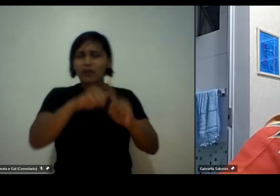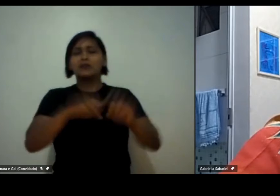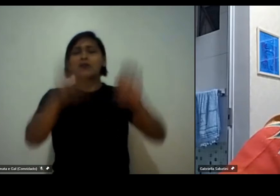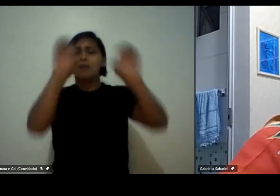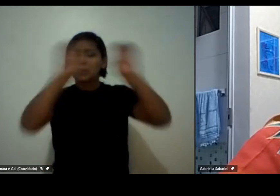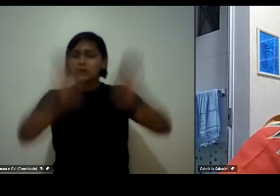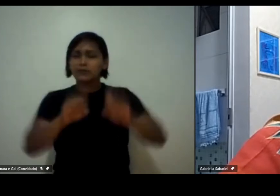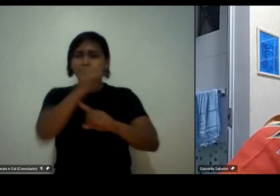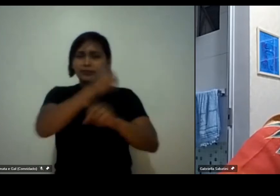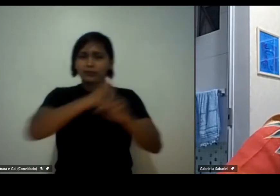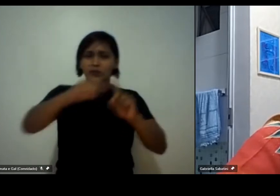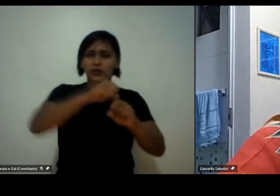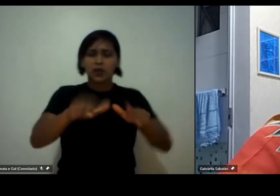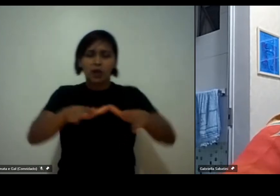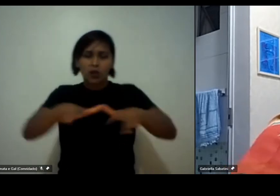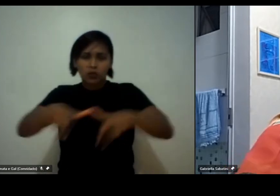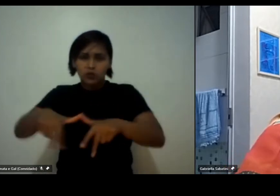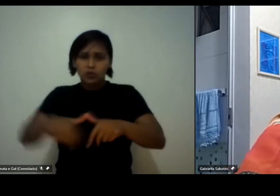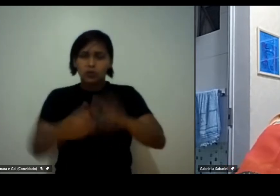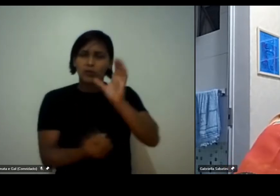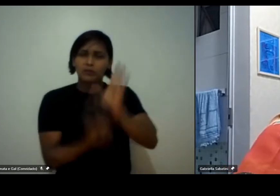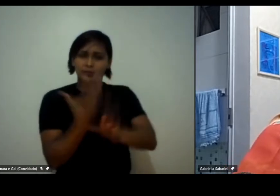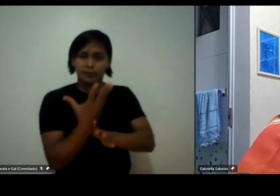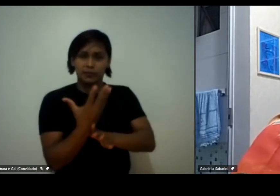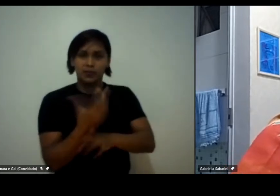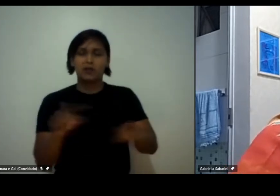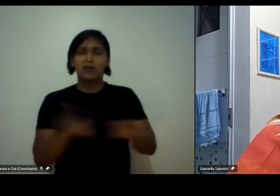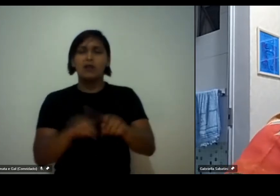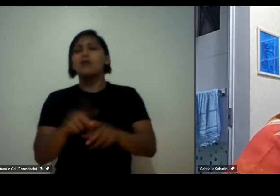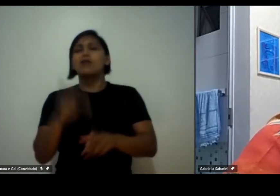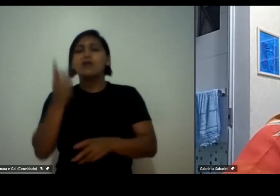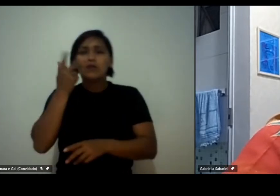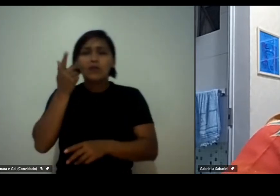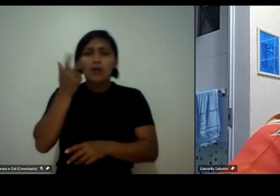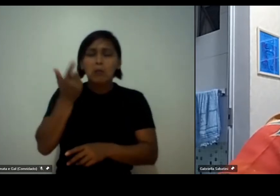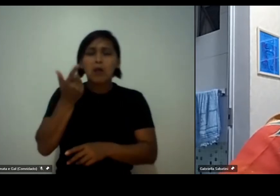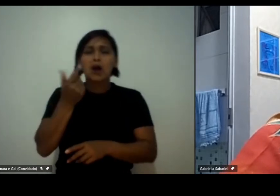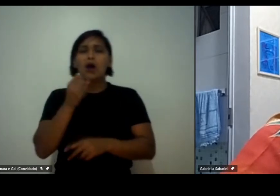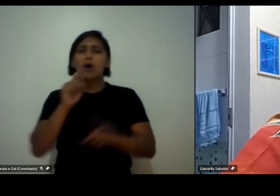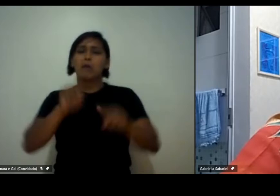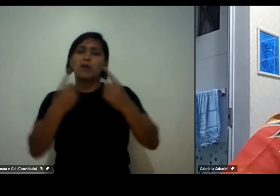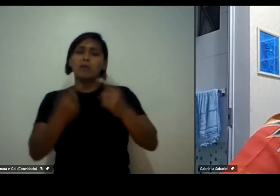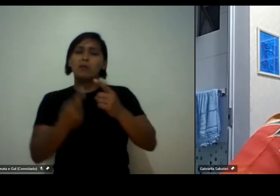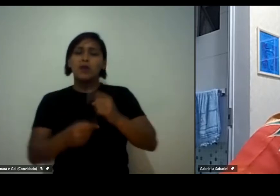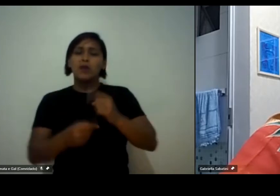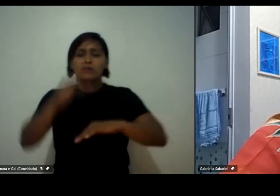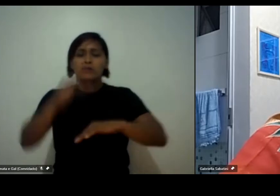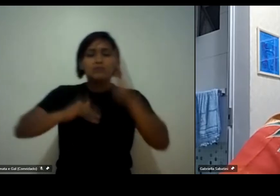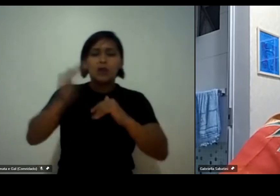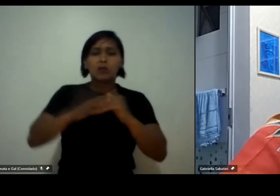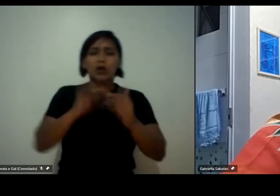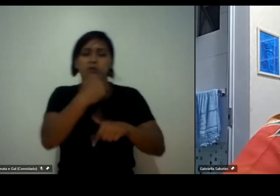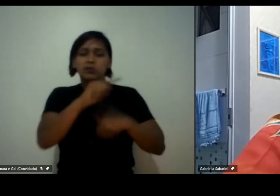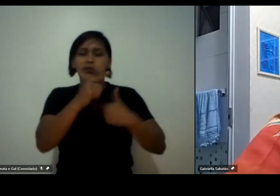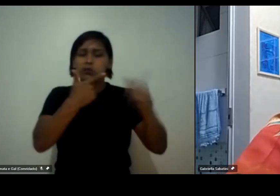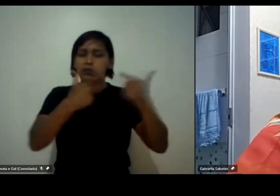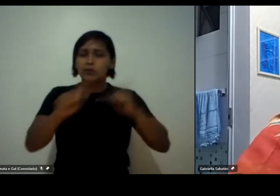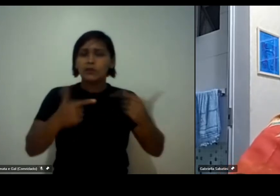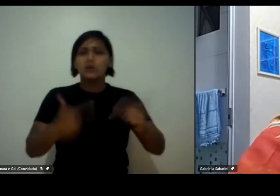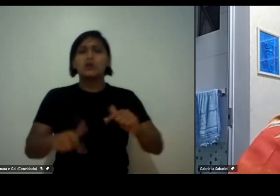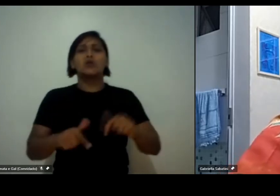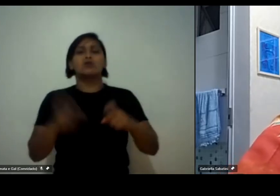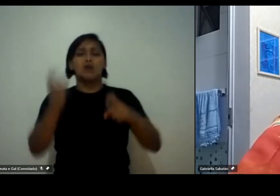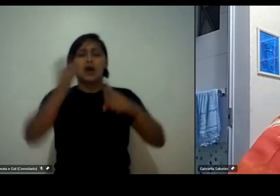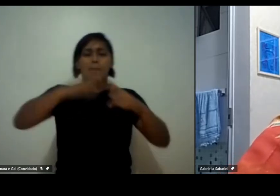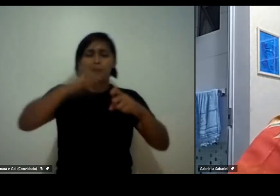sociais hegemônicas que criam sujeitos como normais e naturais por meio da produção de outros perversos ou